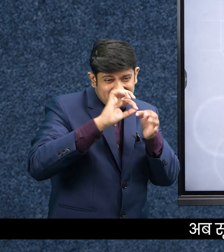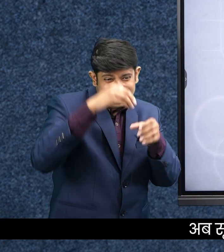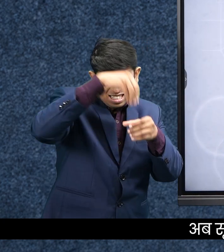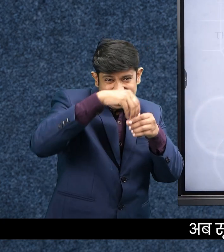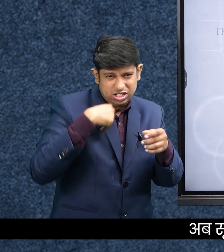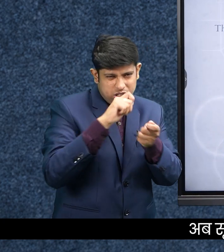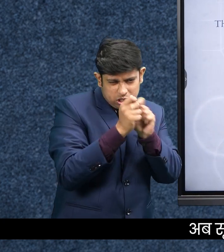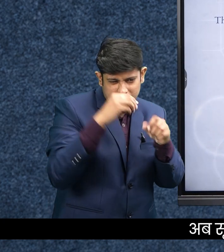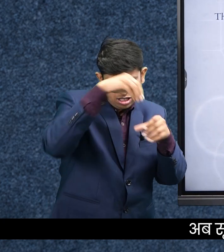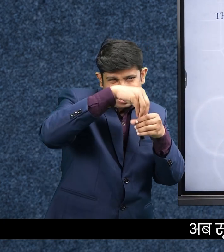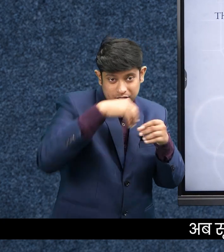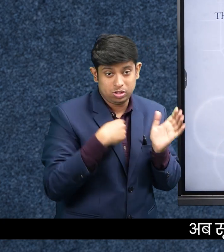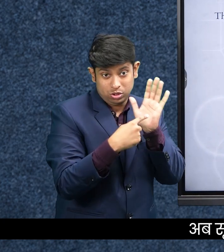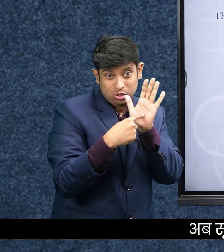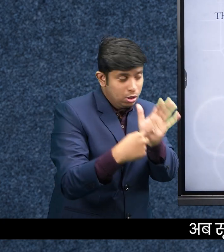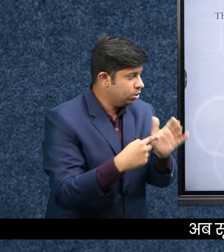अब सूत्र में मानों को प्रतिस्थापित करें।